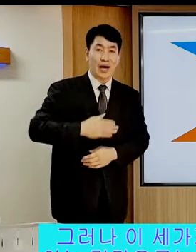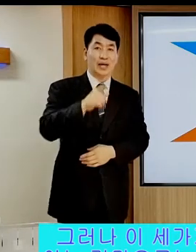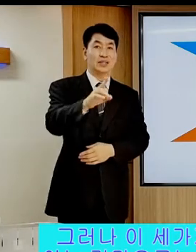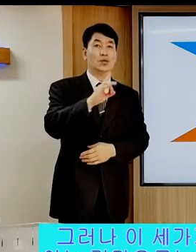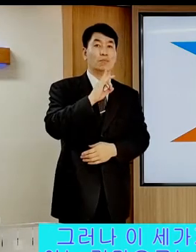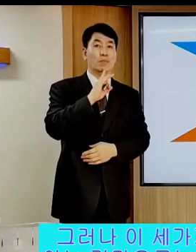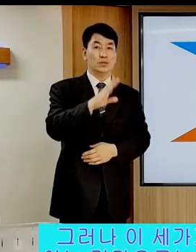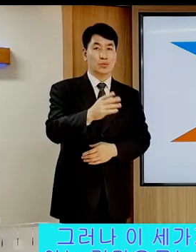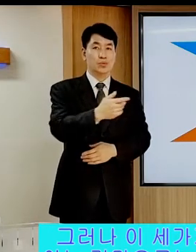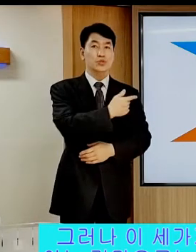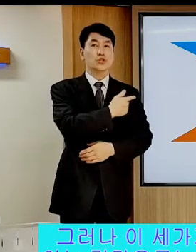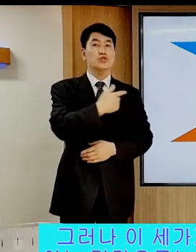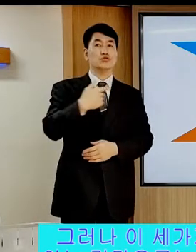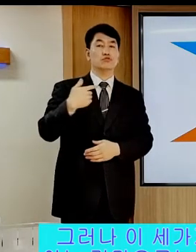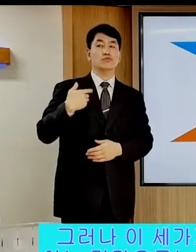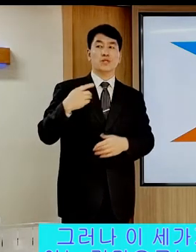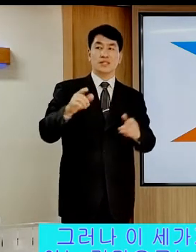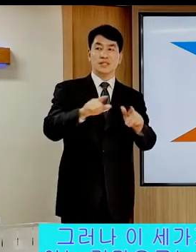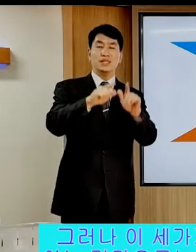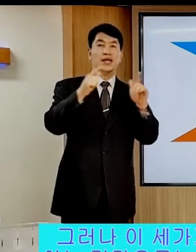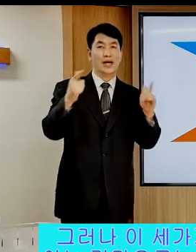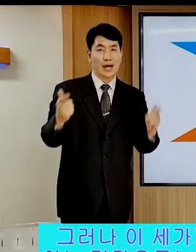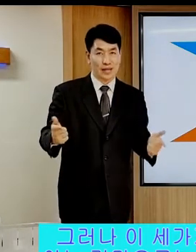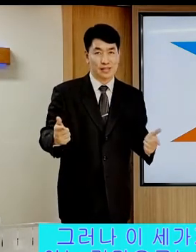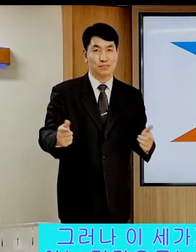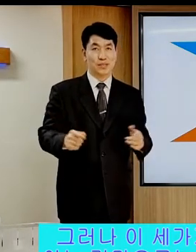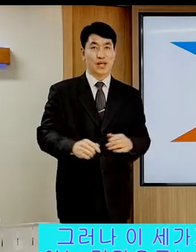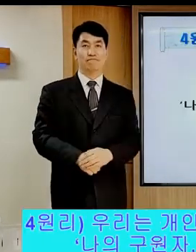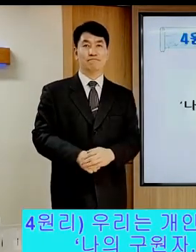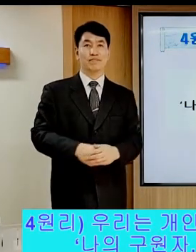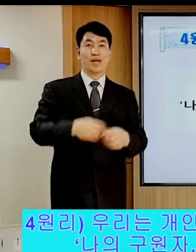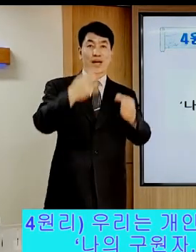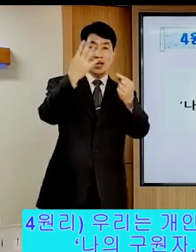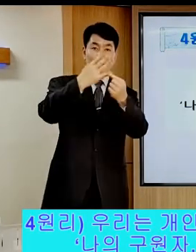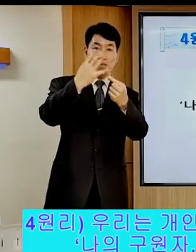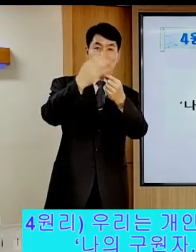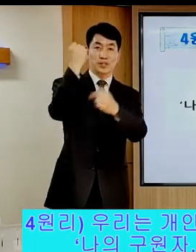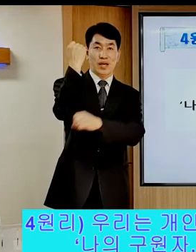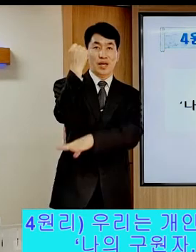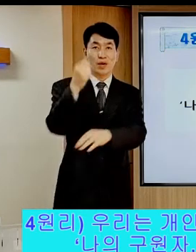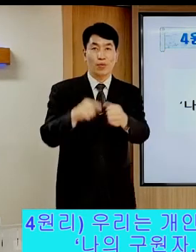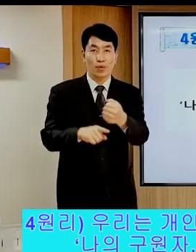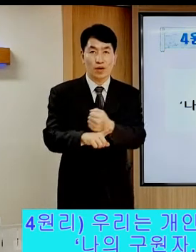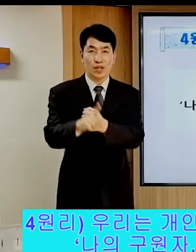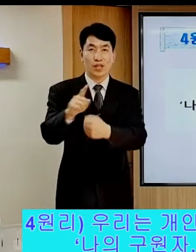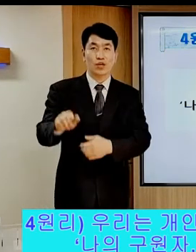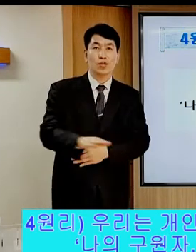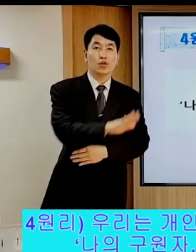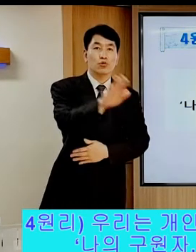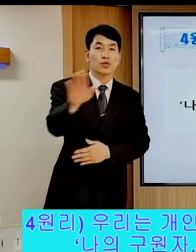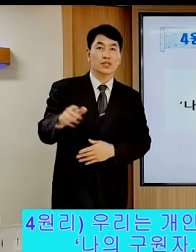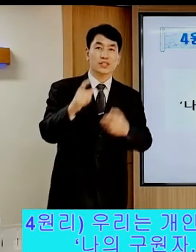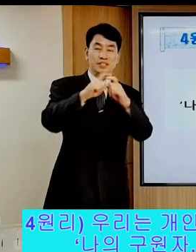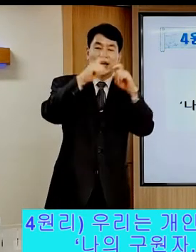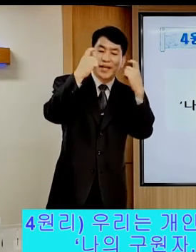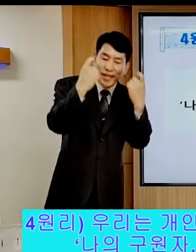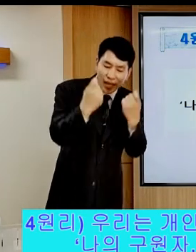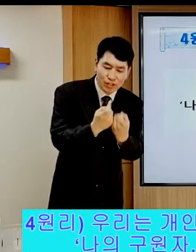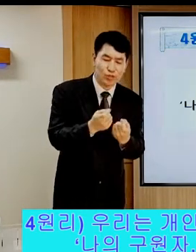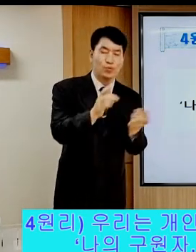아는 것만으로는 충분하지 않습니다. 네 번째 원리, 우리는